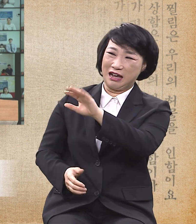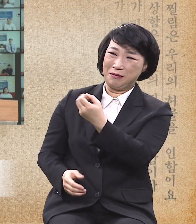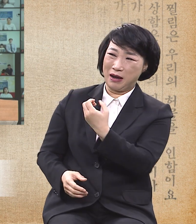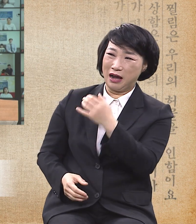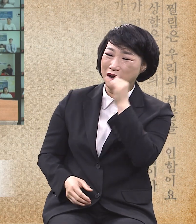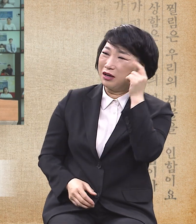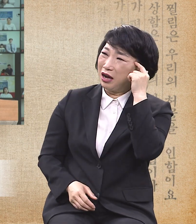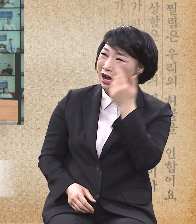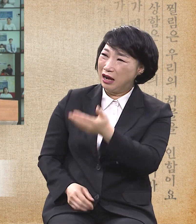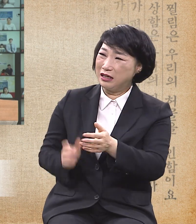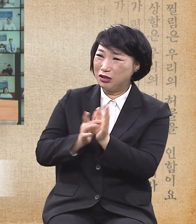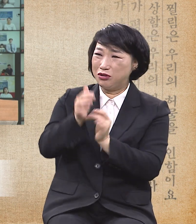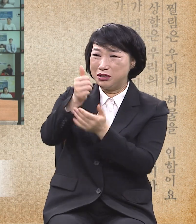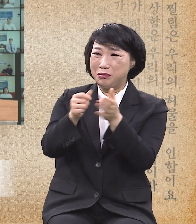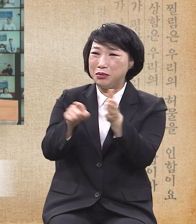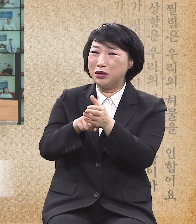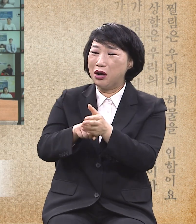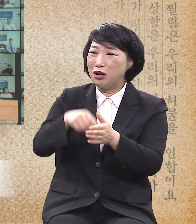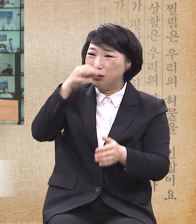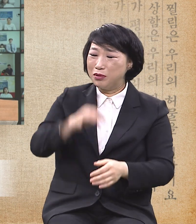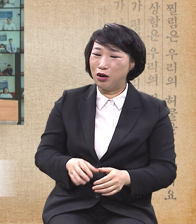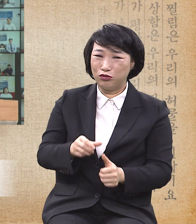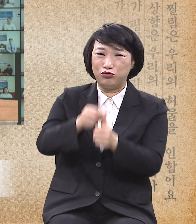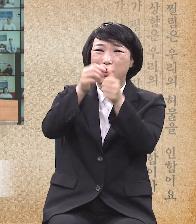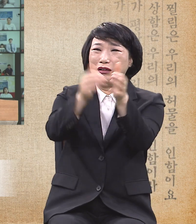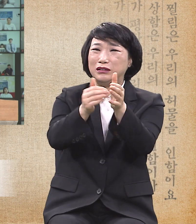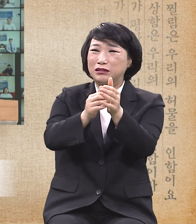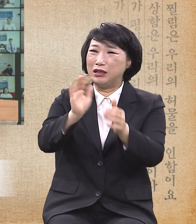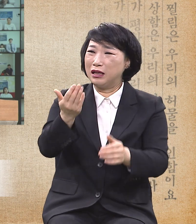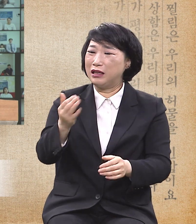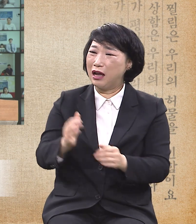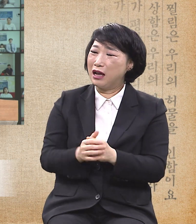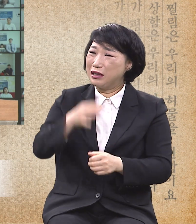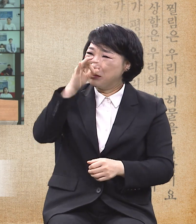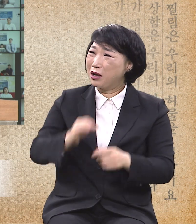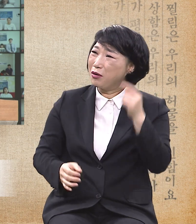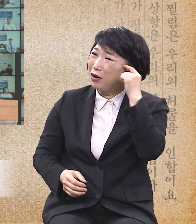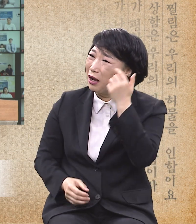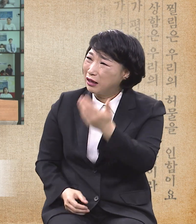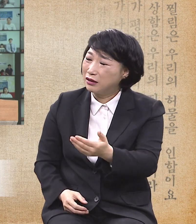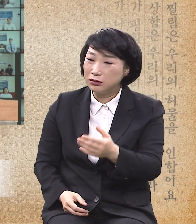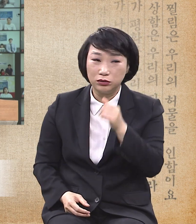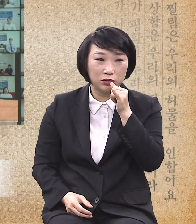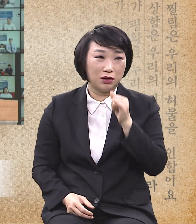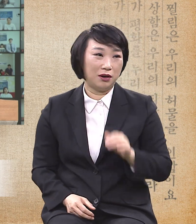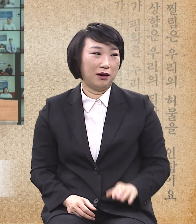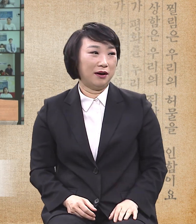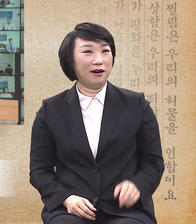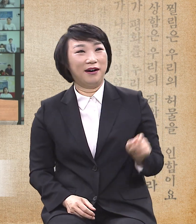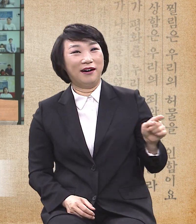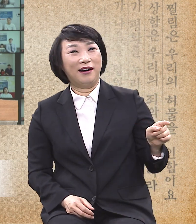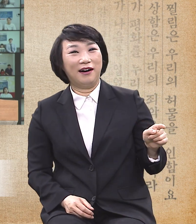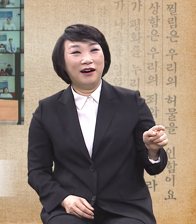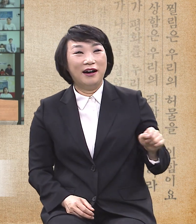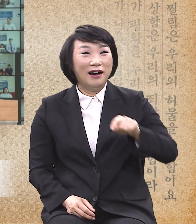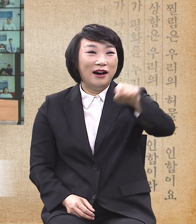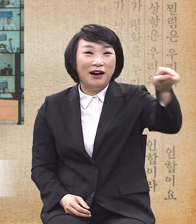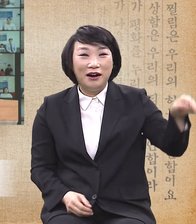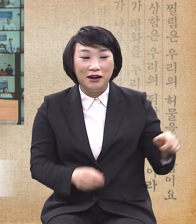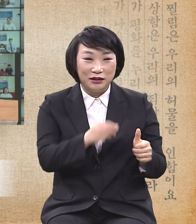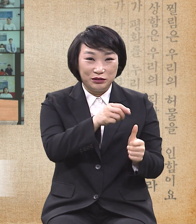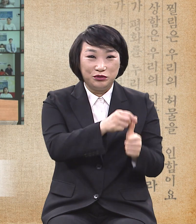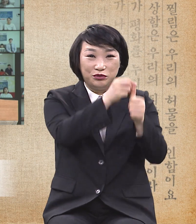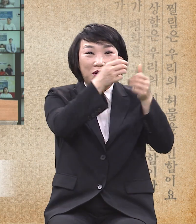무엇이 예수 믿는데 힘드냐고, 구원받았으면 됐지 무엇이 힘들게 그러느냐고. 이 사람 속에